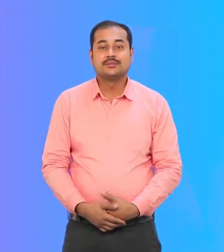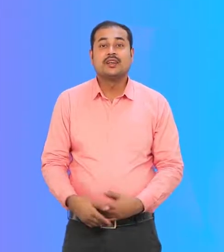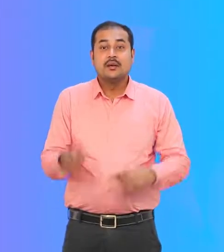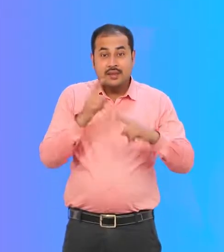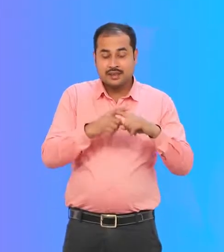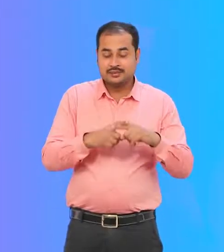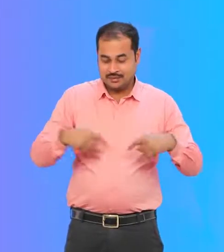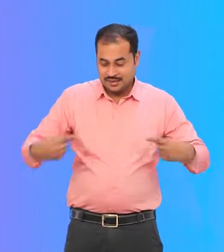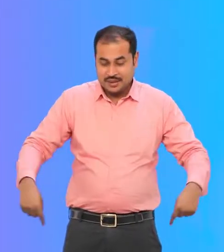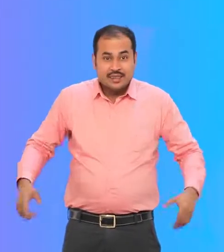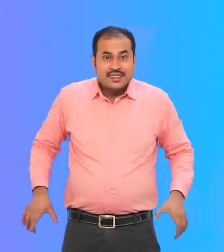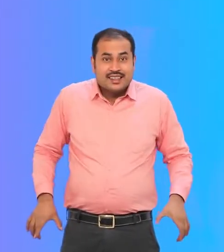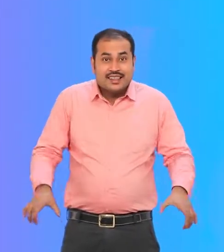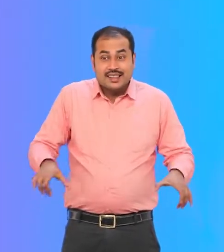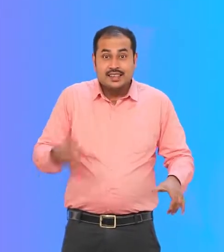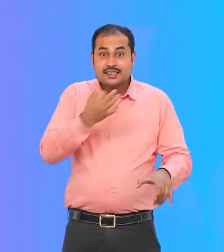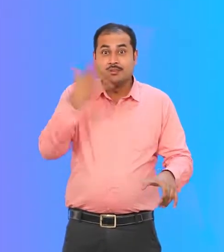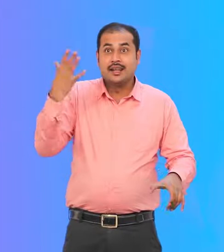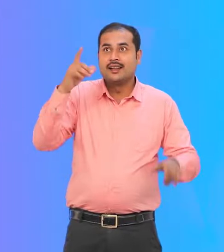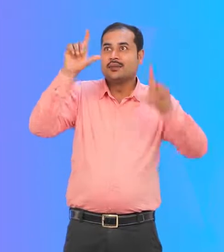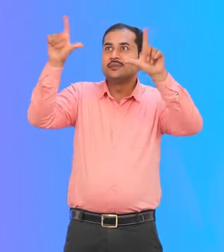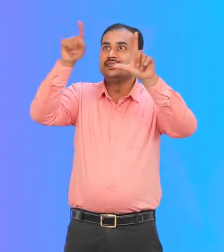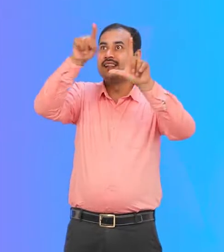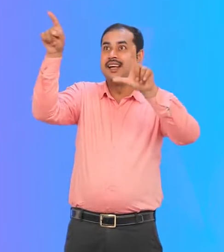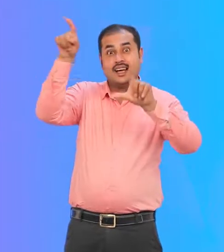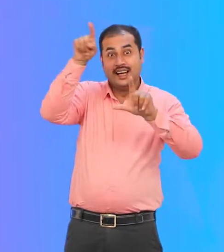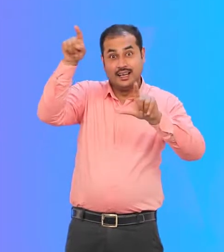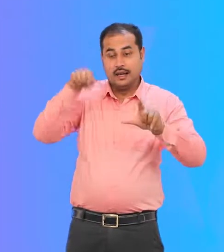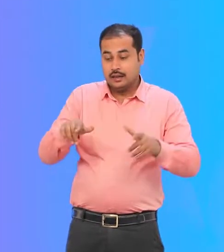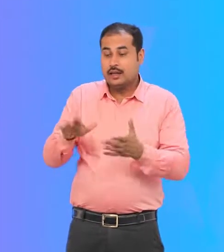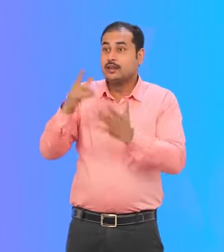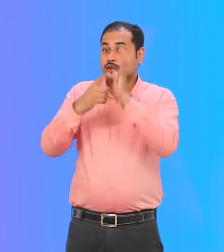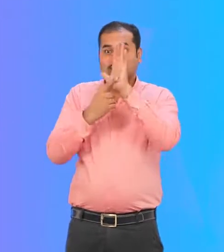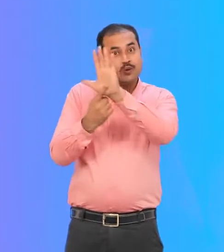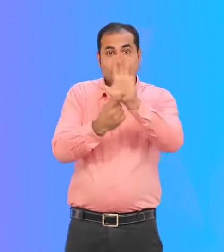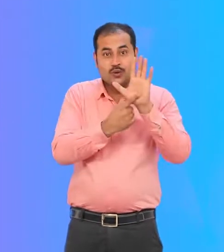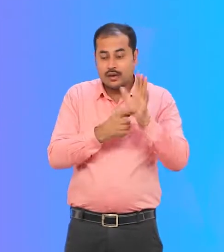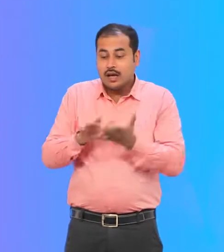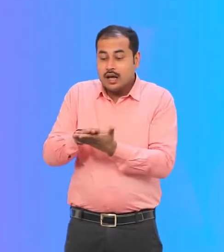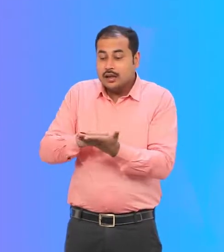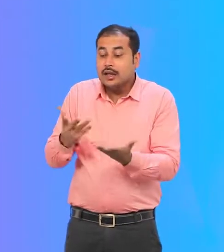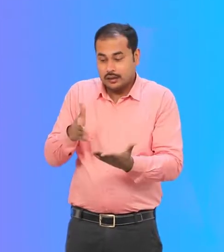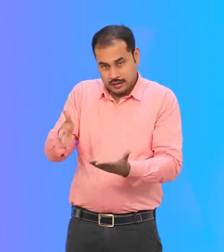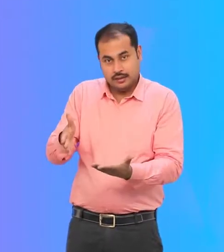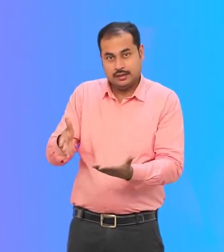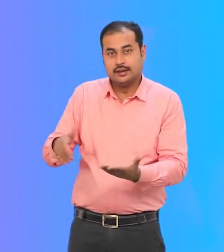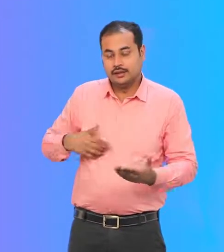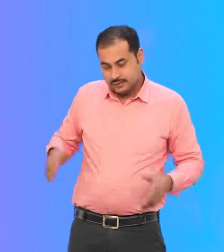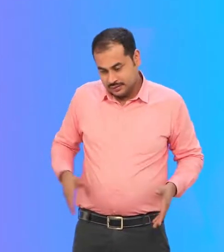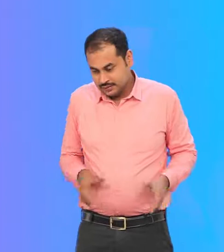है इसके साथ ही व्हील चेयर वाला यह विशेष स्टिकर बताता है कि इस खाली जगह पर